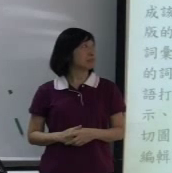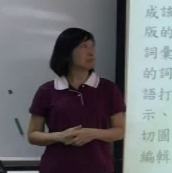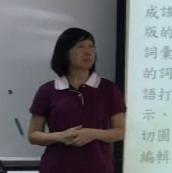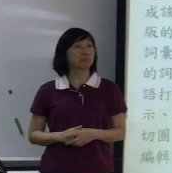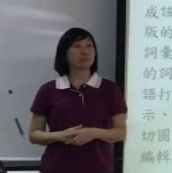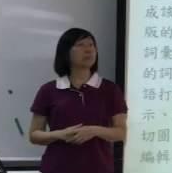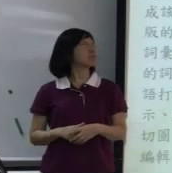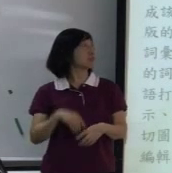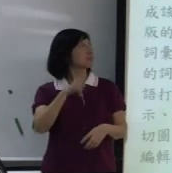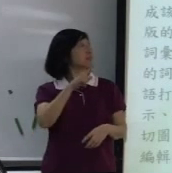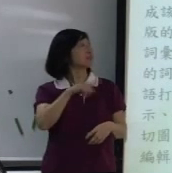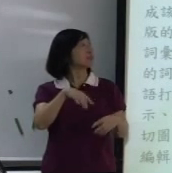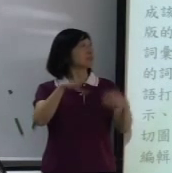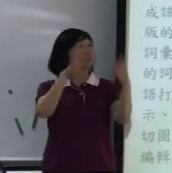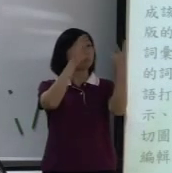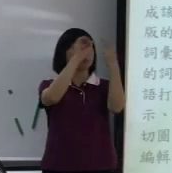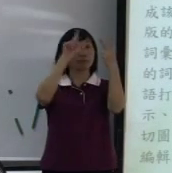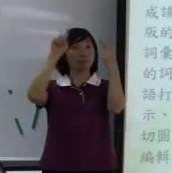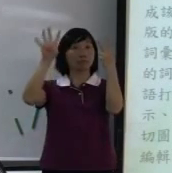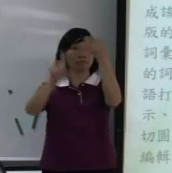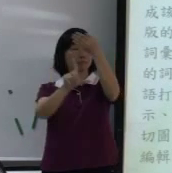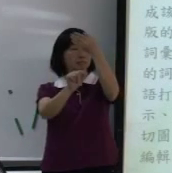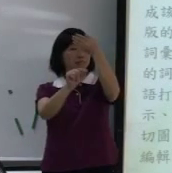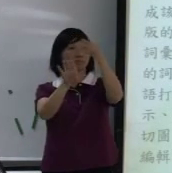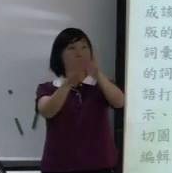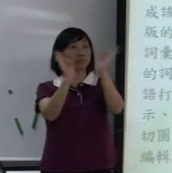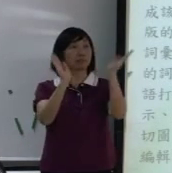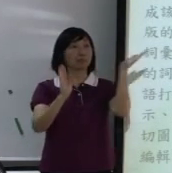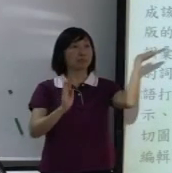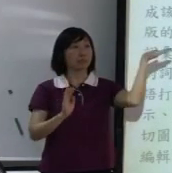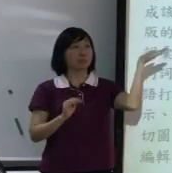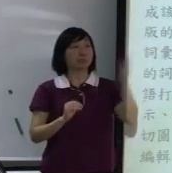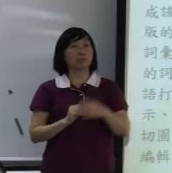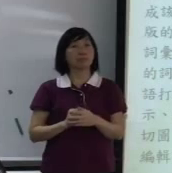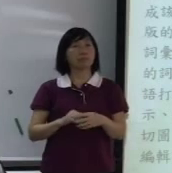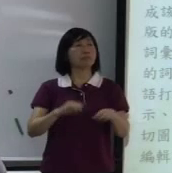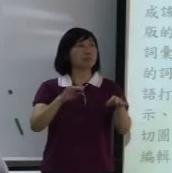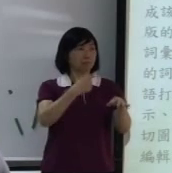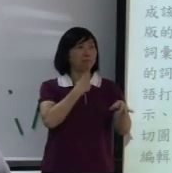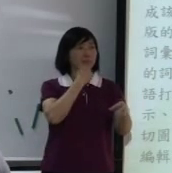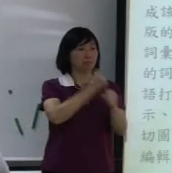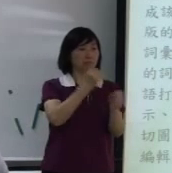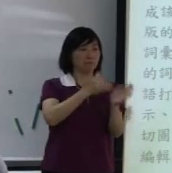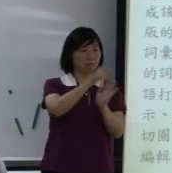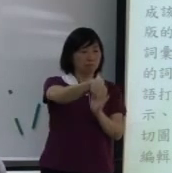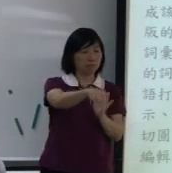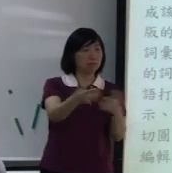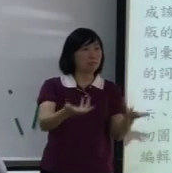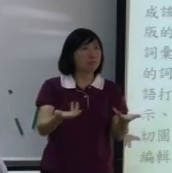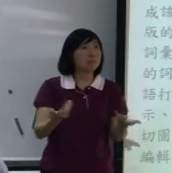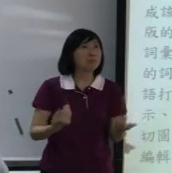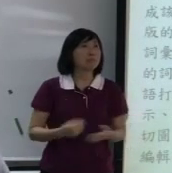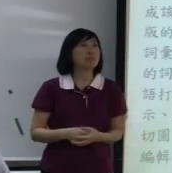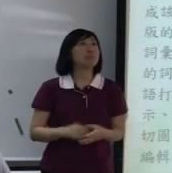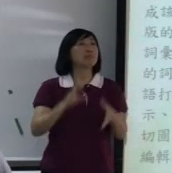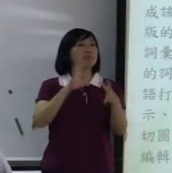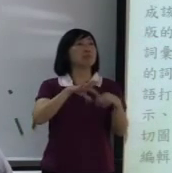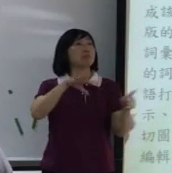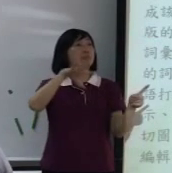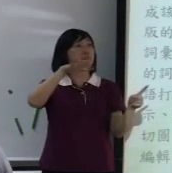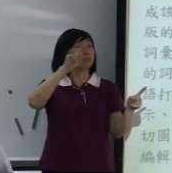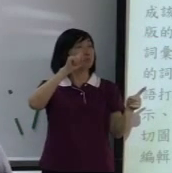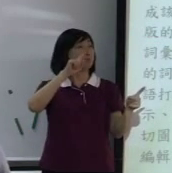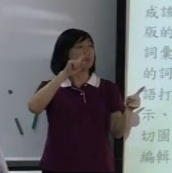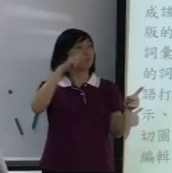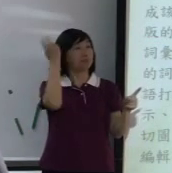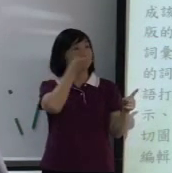九月开始哦，要完成这样的工作，所以首先我们去检